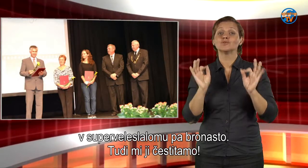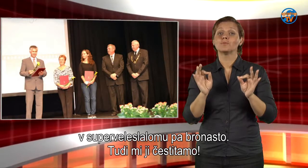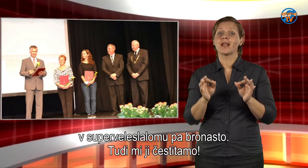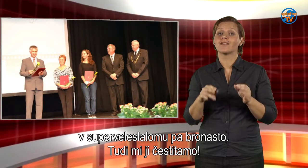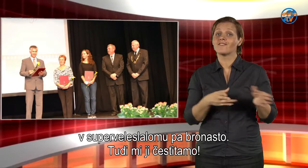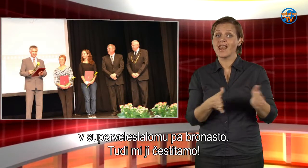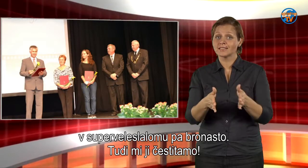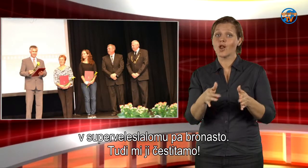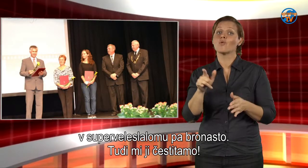pa bronasto.